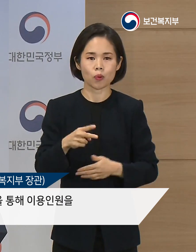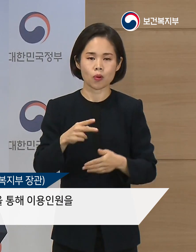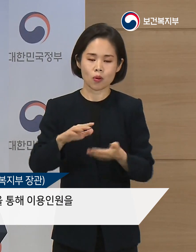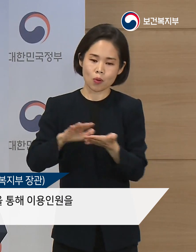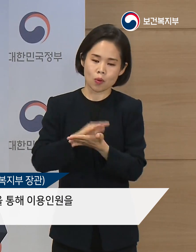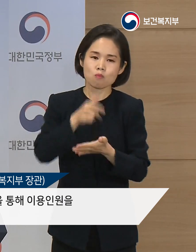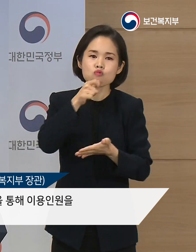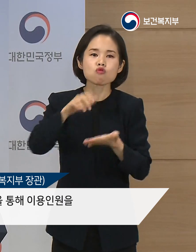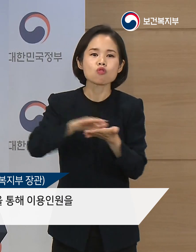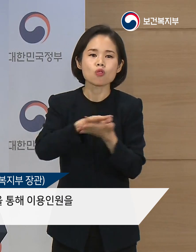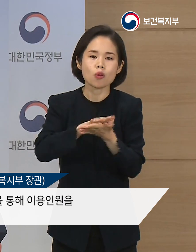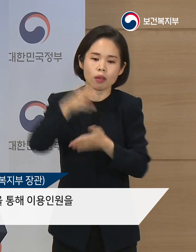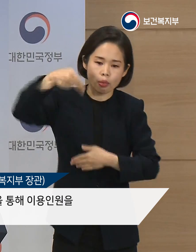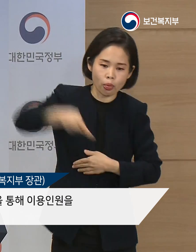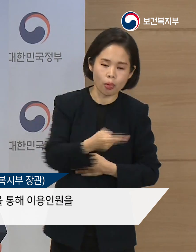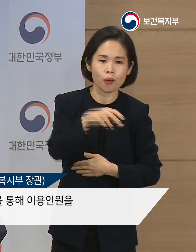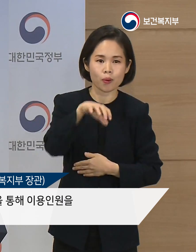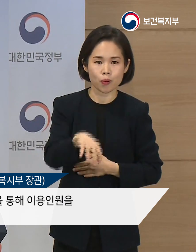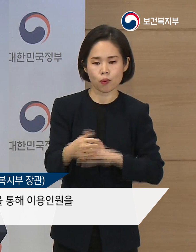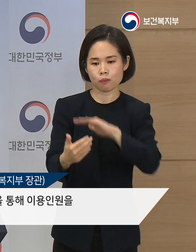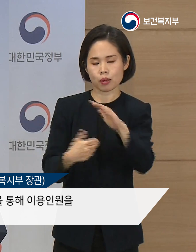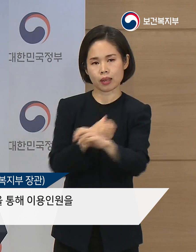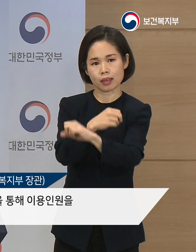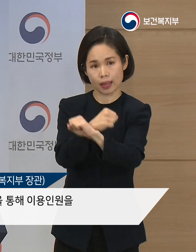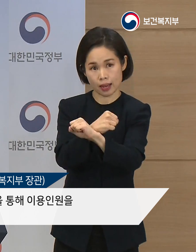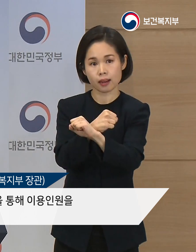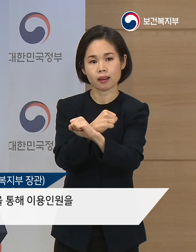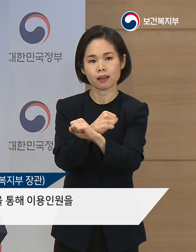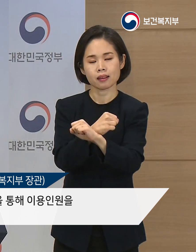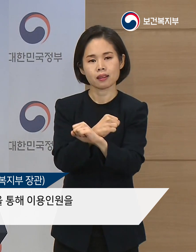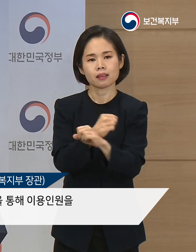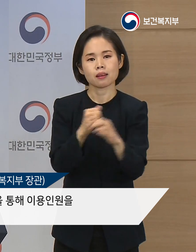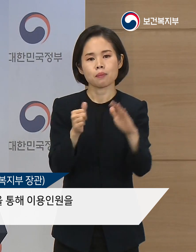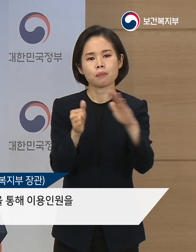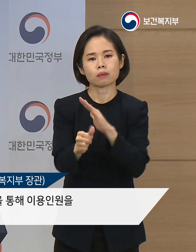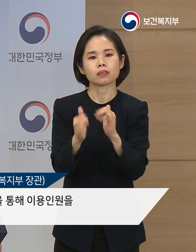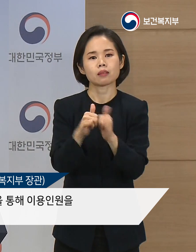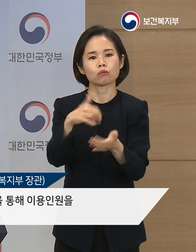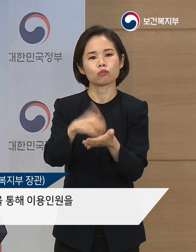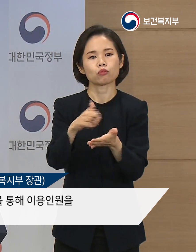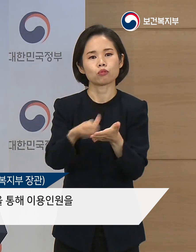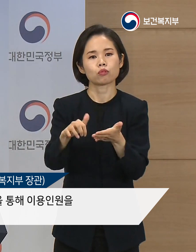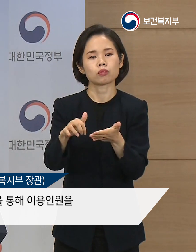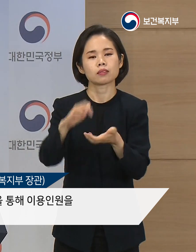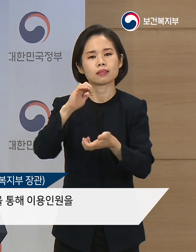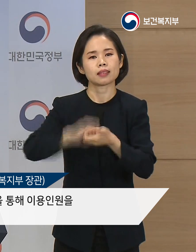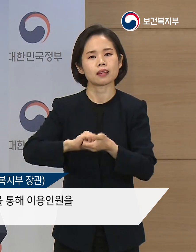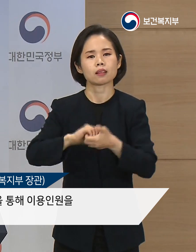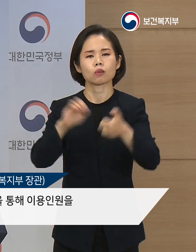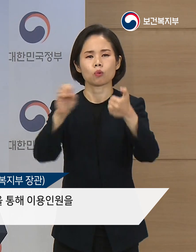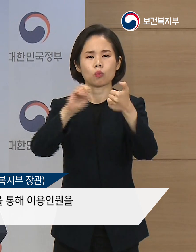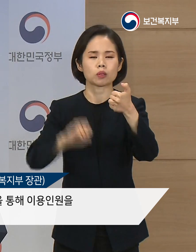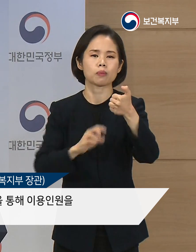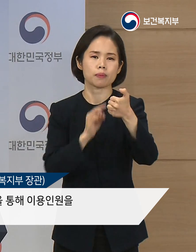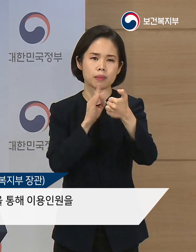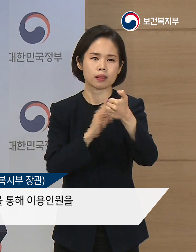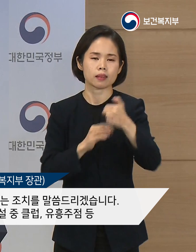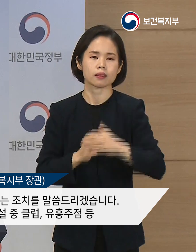놀이공원, 워터파크 등은 사전 예약제 등을 통해 이용 인원을 평소의 절반 수준으로 제한해야 합니다.